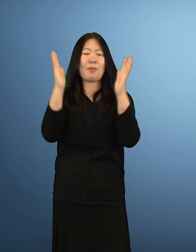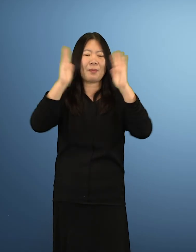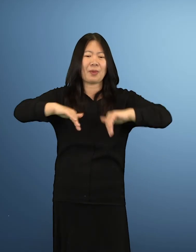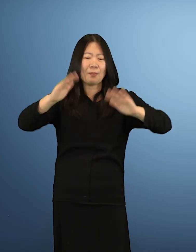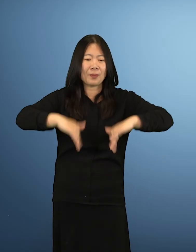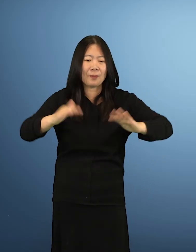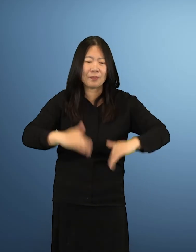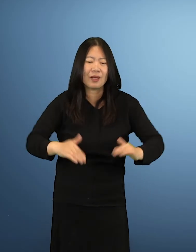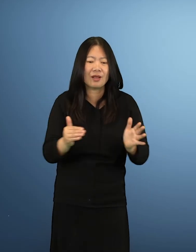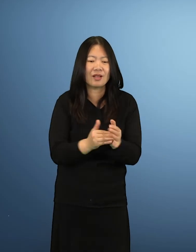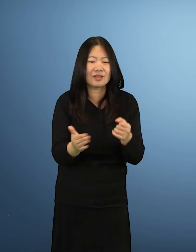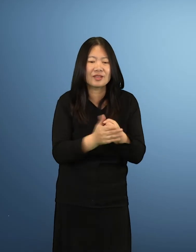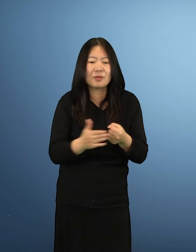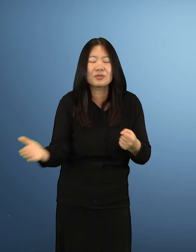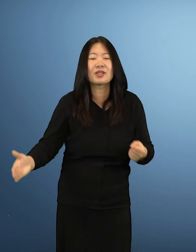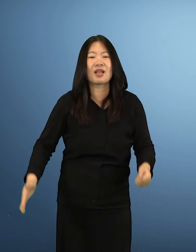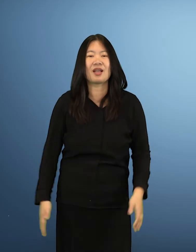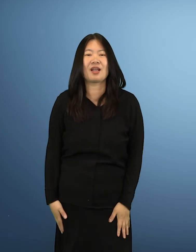그러니